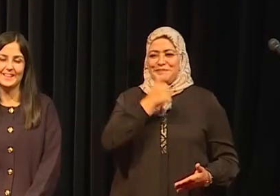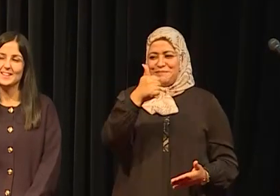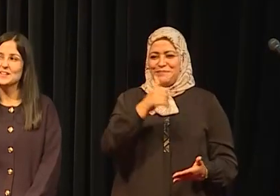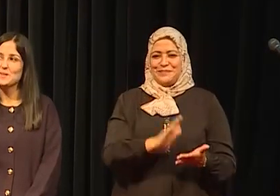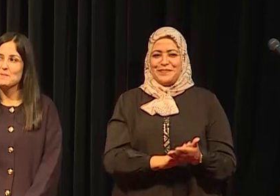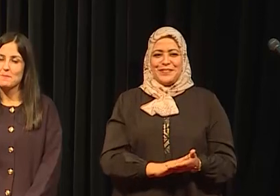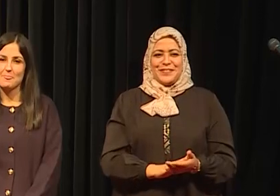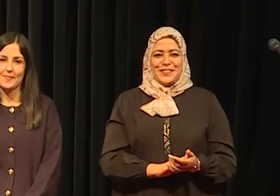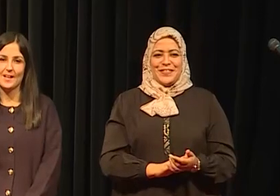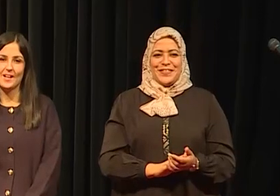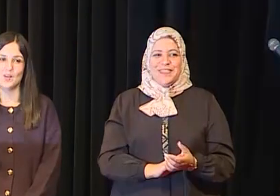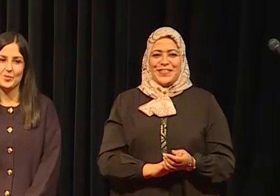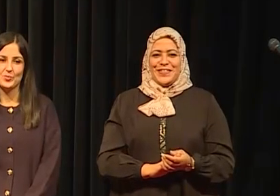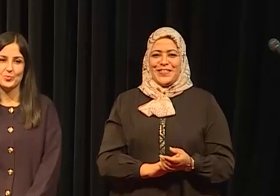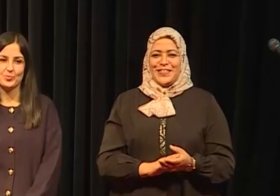تقول